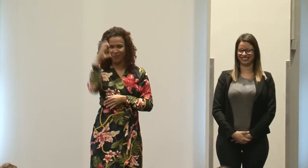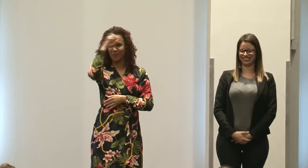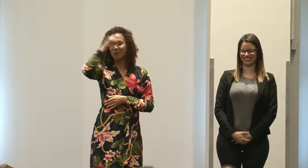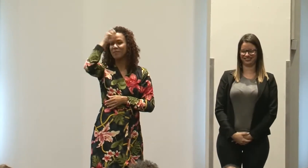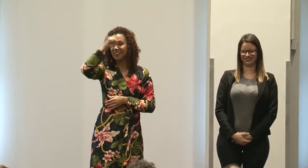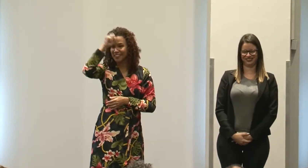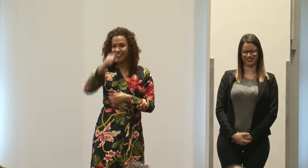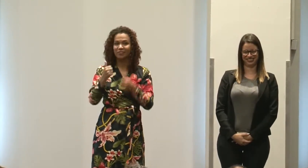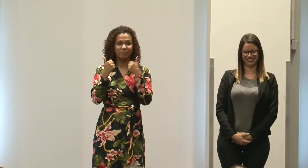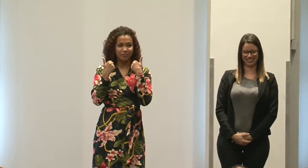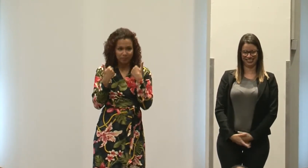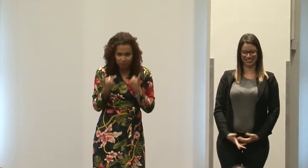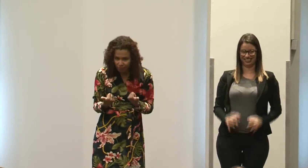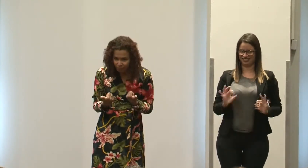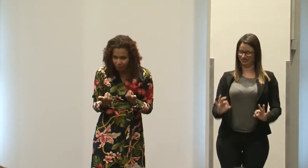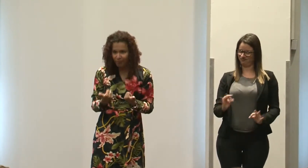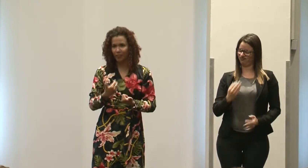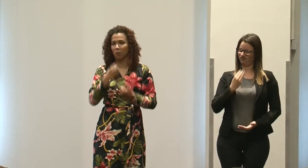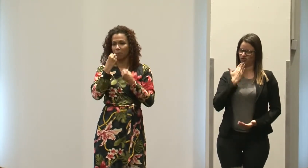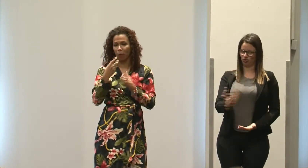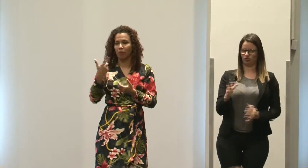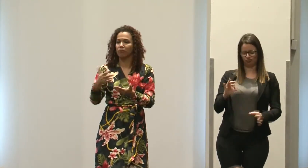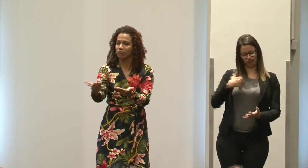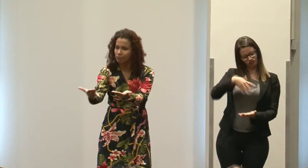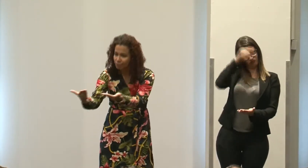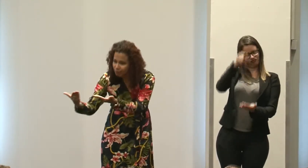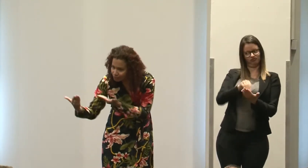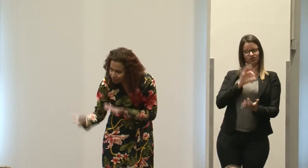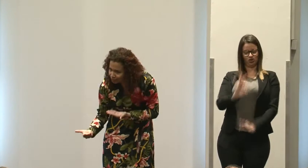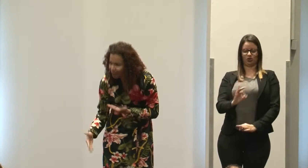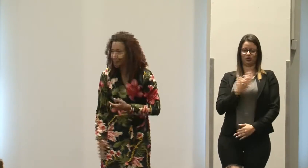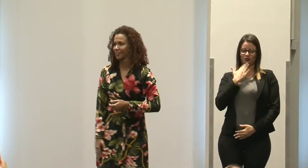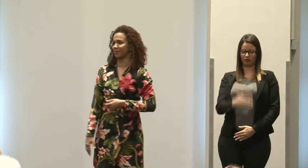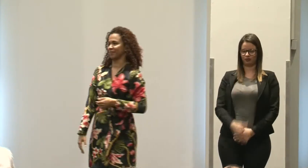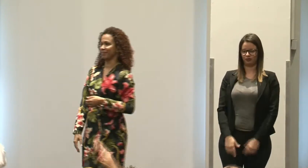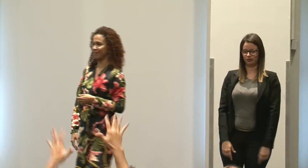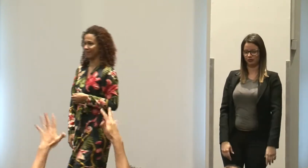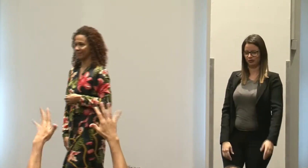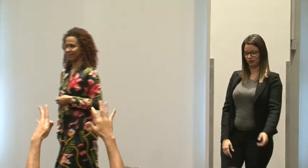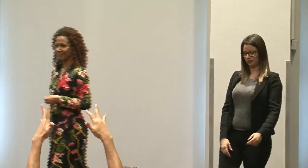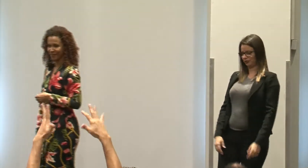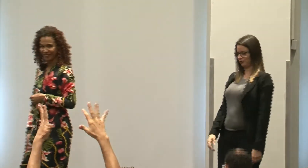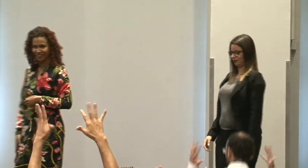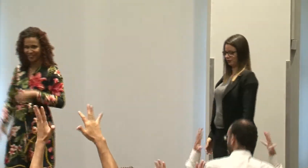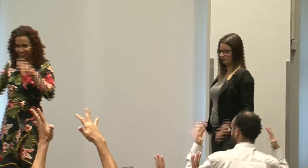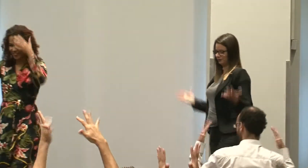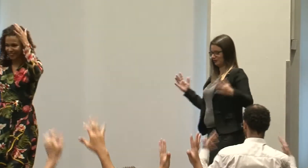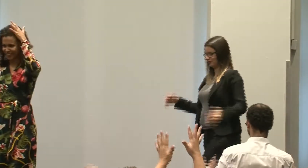perguntas. Muito bom, vamos aprender juntos, ok? Por favor.